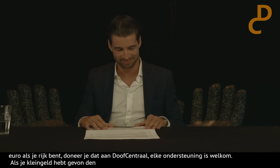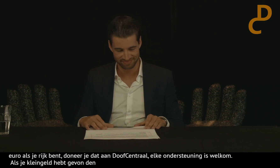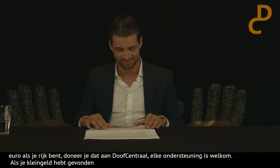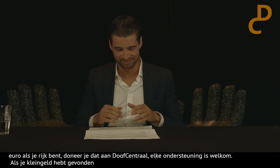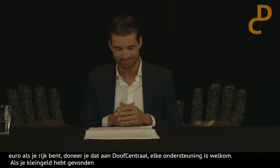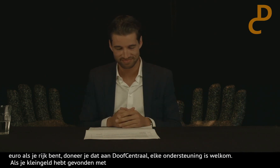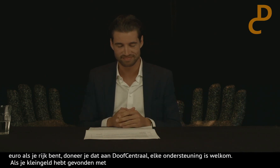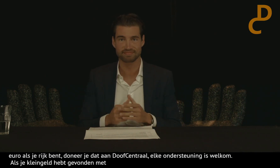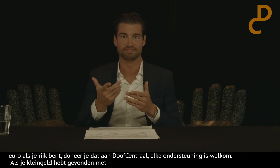Dove Centraal.